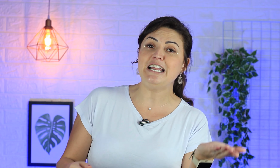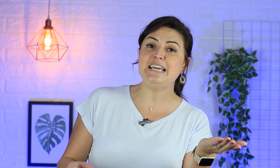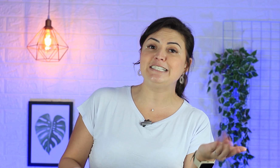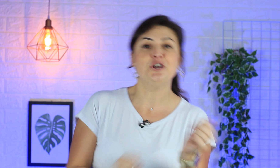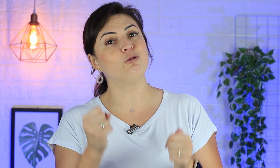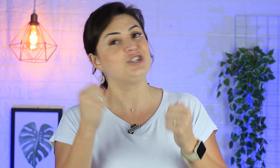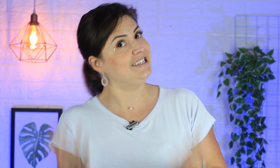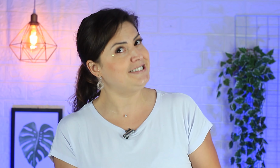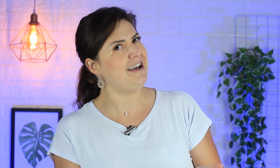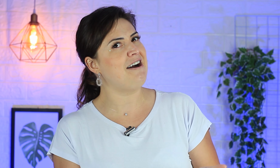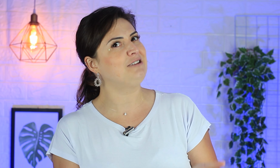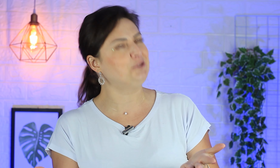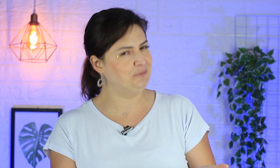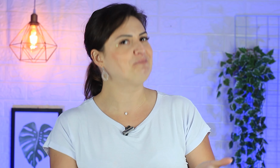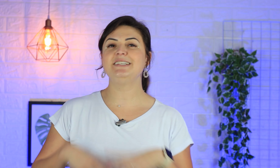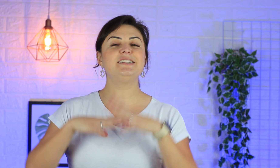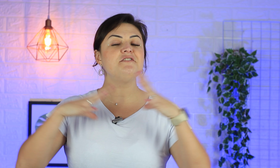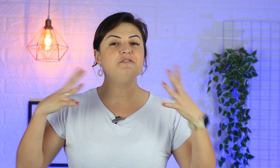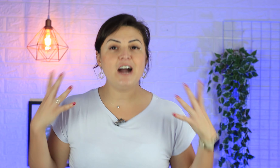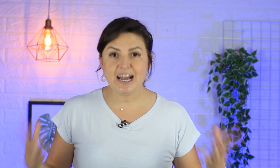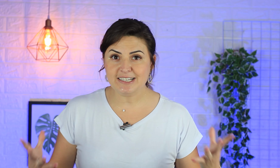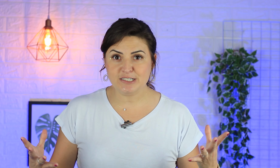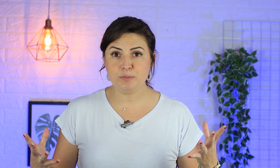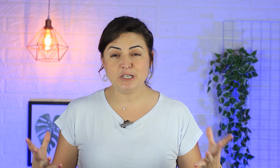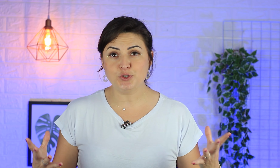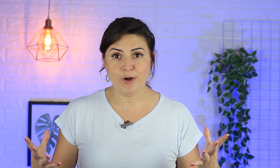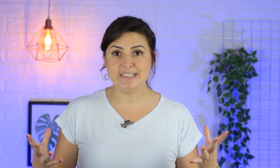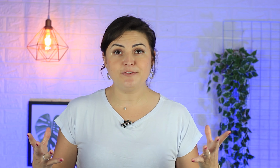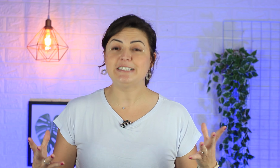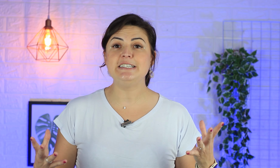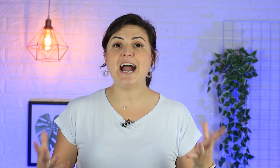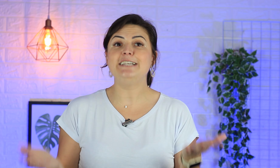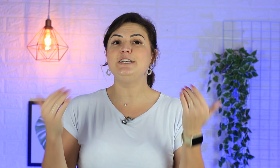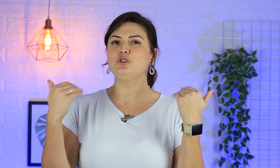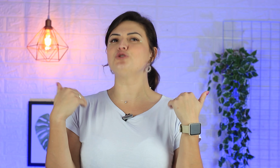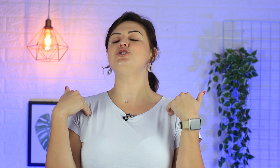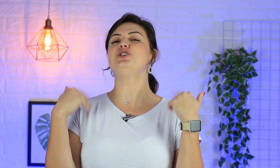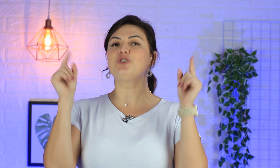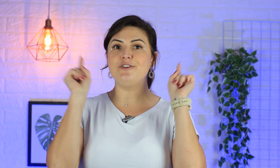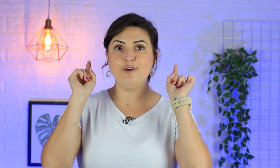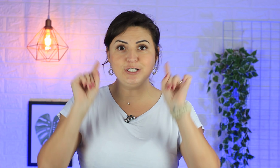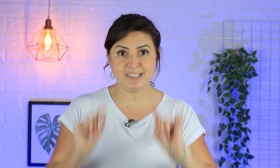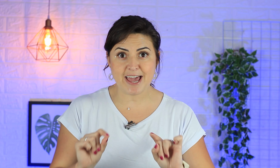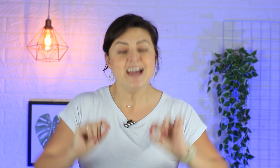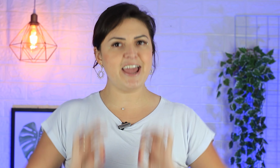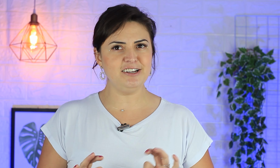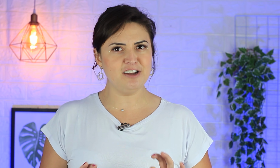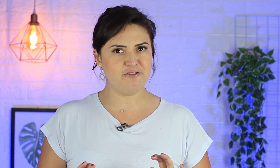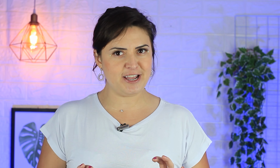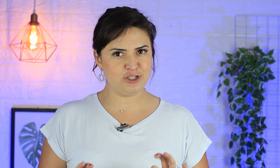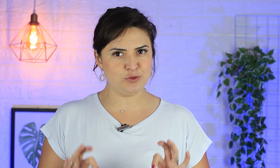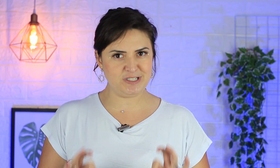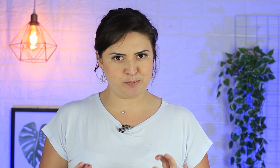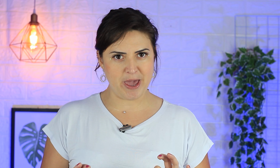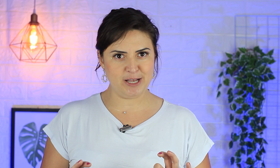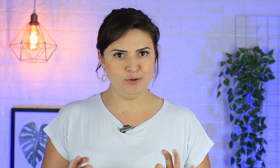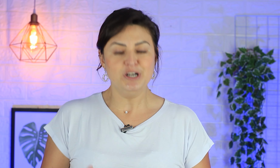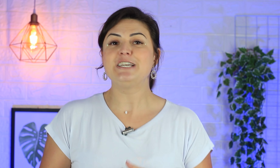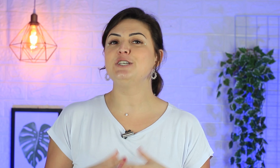feliz, ou de cansado. Existem várias expressões faciais e eu sugiro que você treine na frente do espelho, que